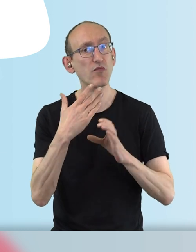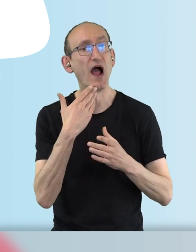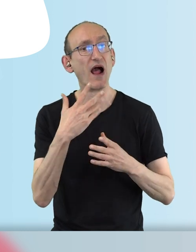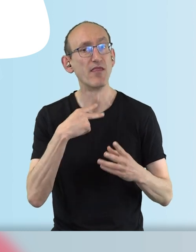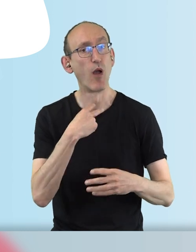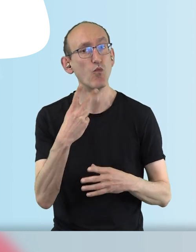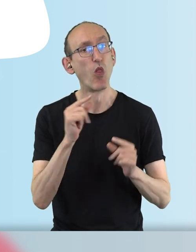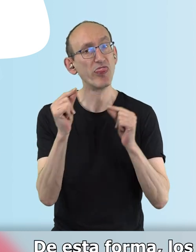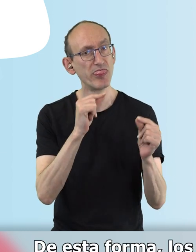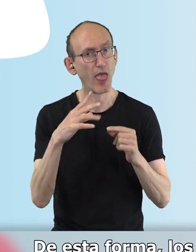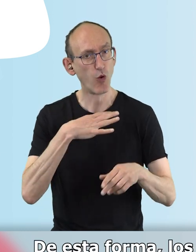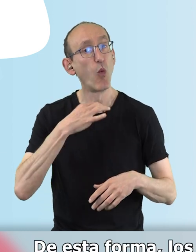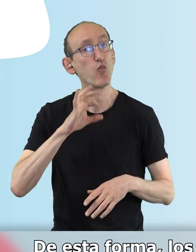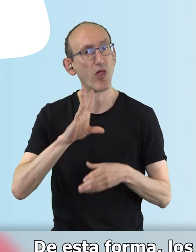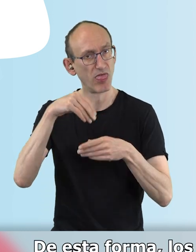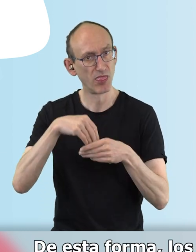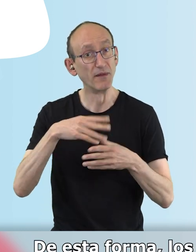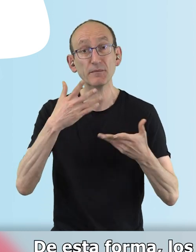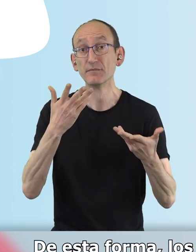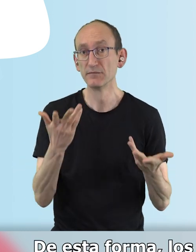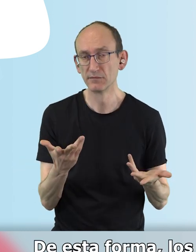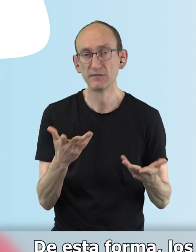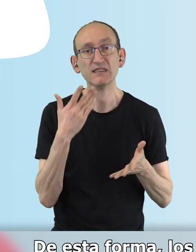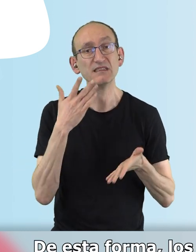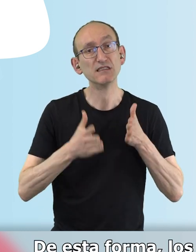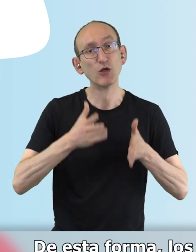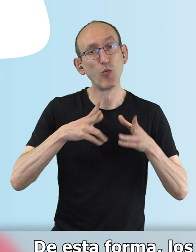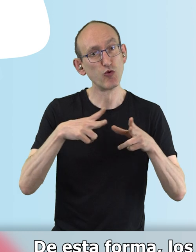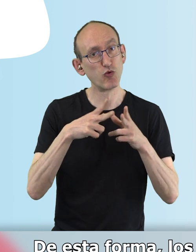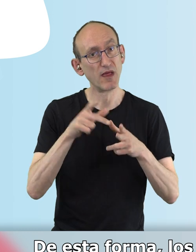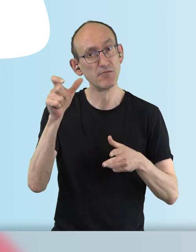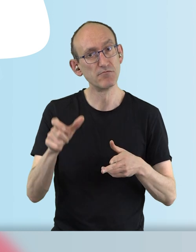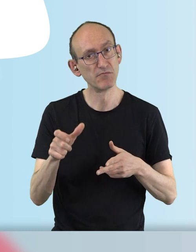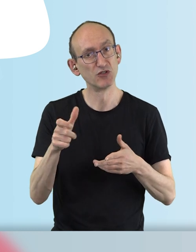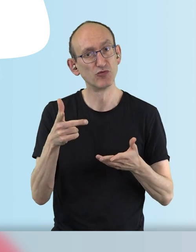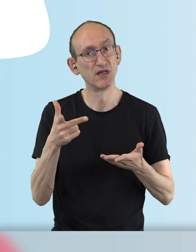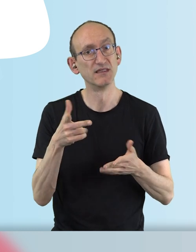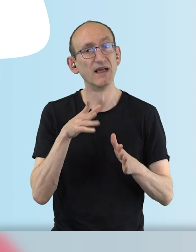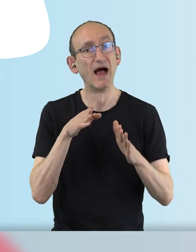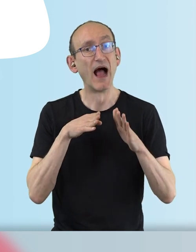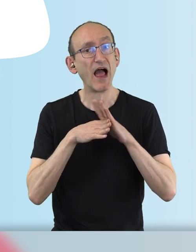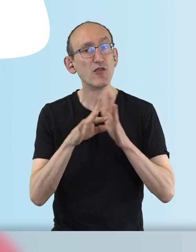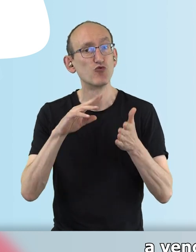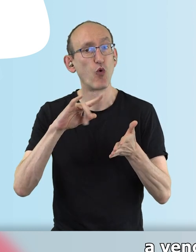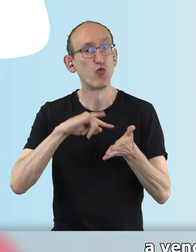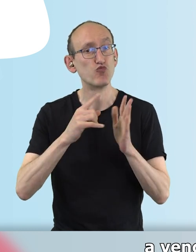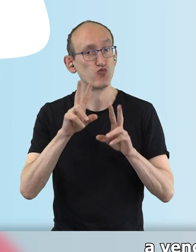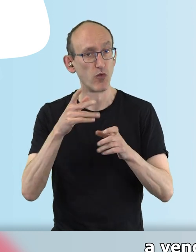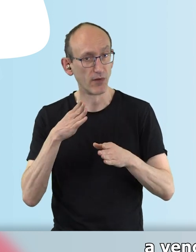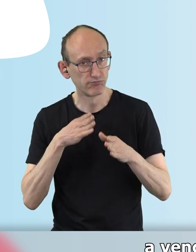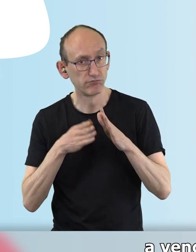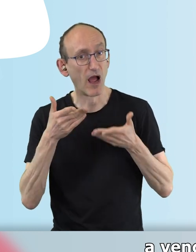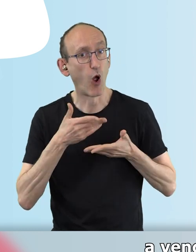mediante voz y diálogo. De esta forma, mediante robots sociales pueden ayudar a las personas a acceder a las nuevas tecnologías, a